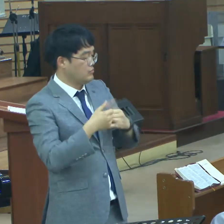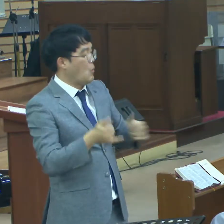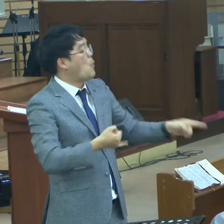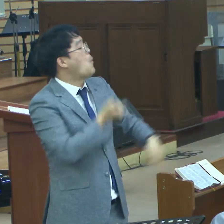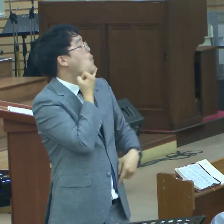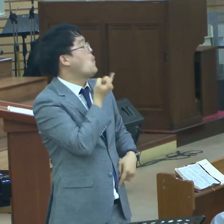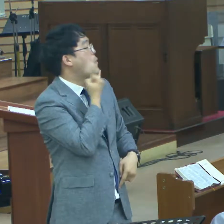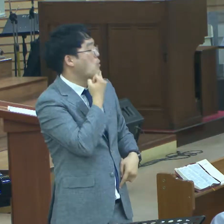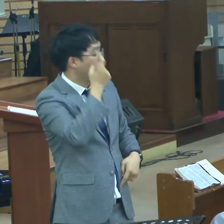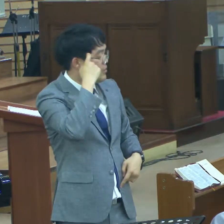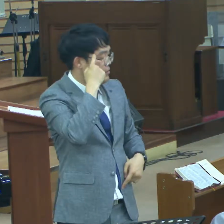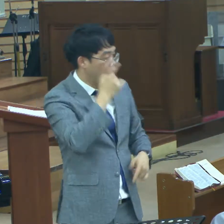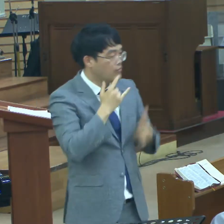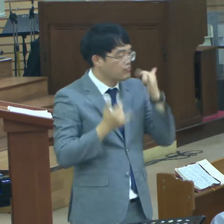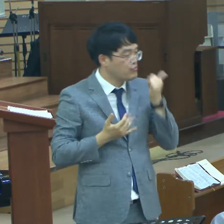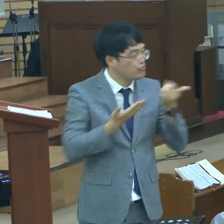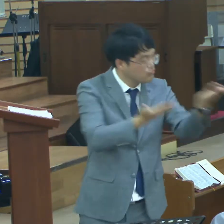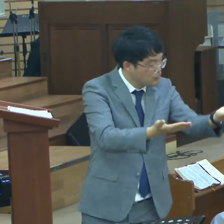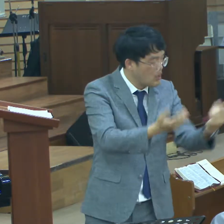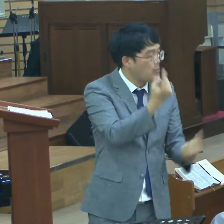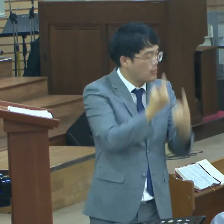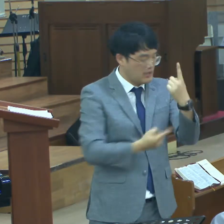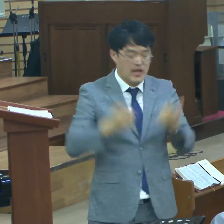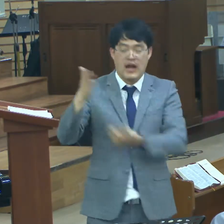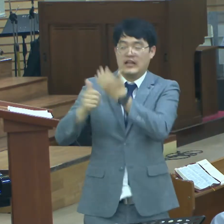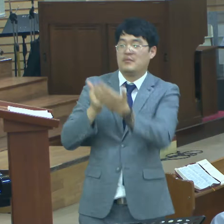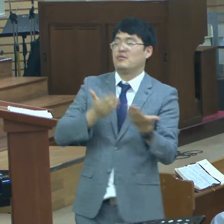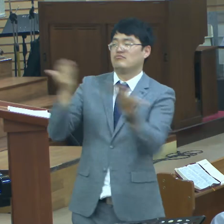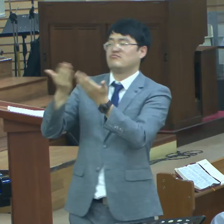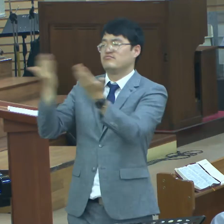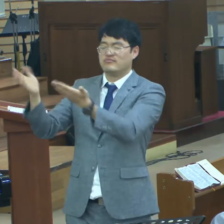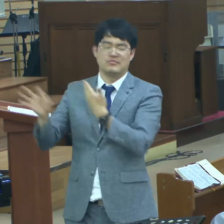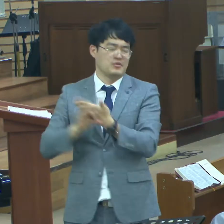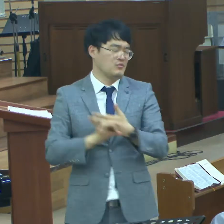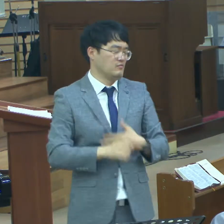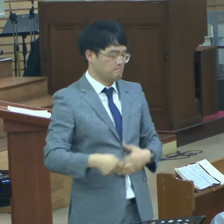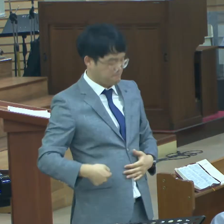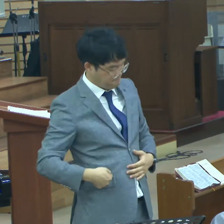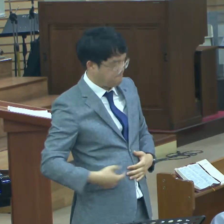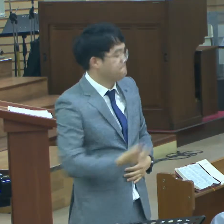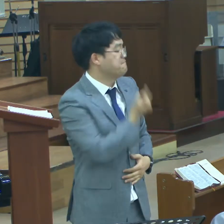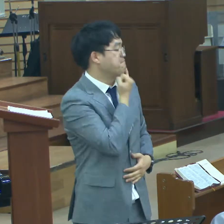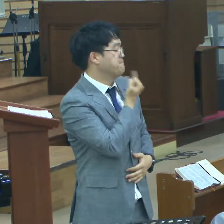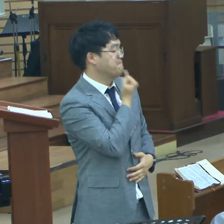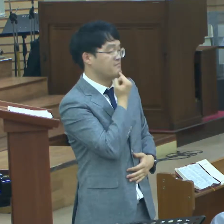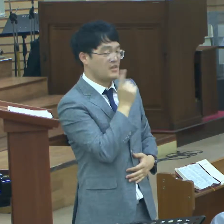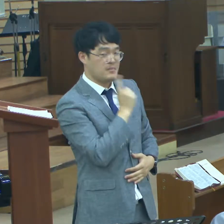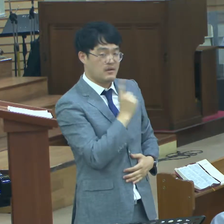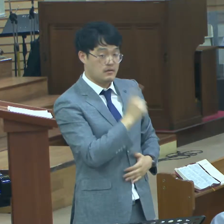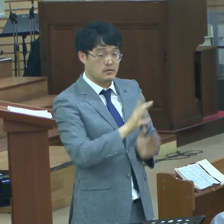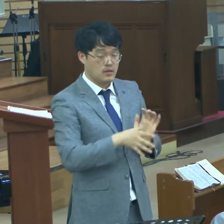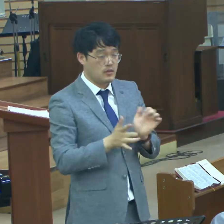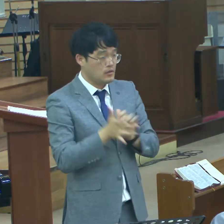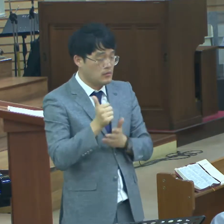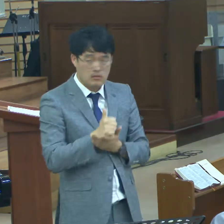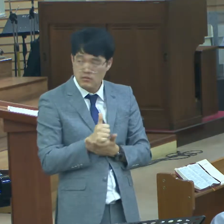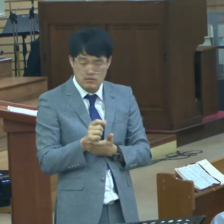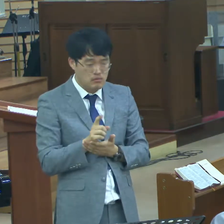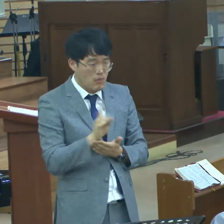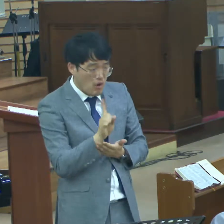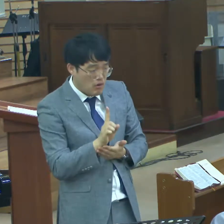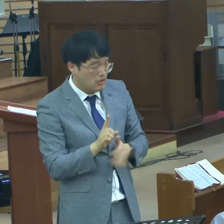때문에 마음에 걸릴 것 하나도 없다. 이렇게 가르쳤어요. 그때 예수님께서 내 부모를